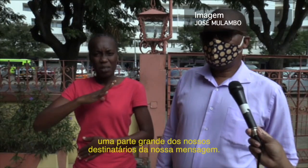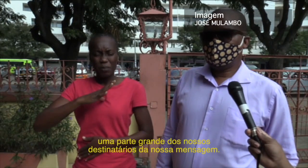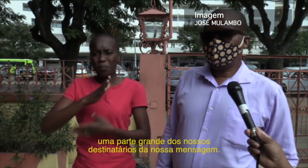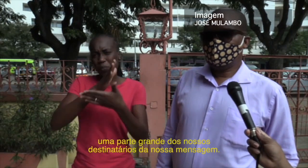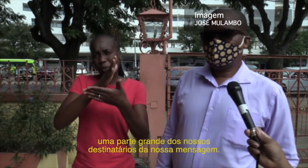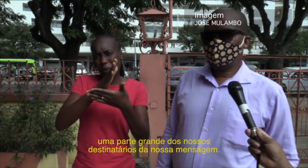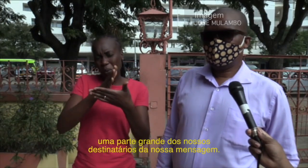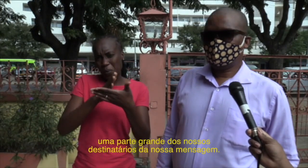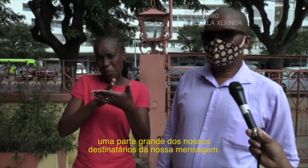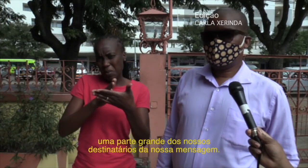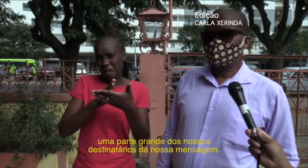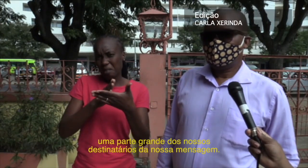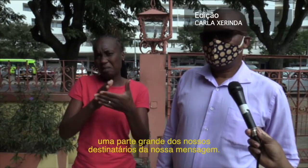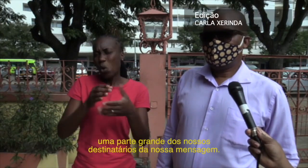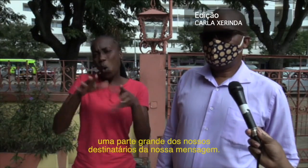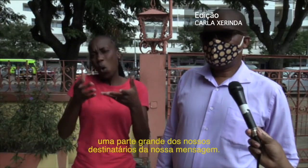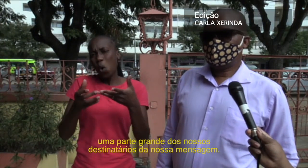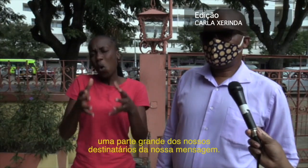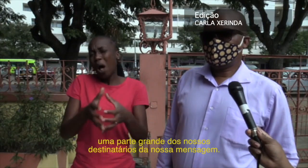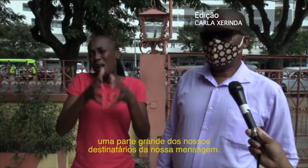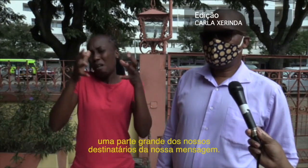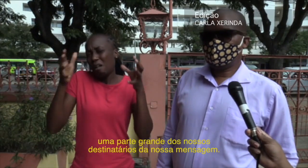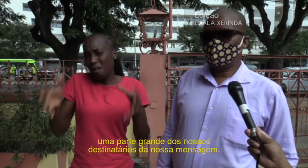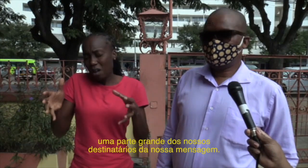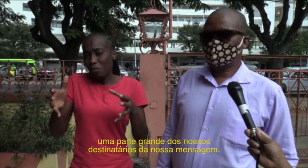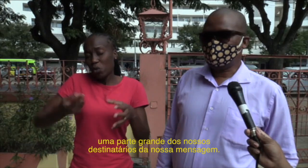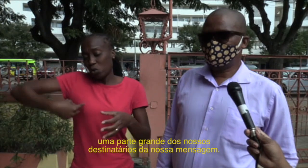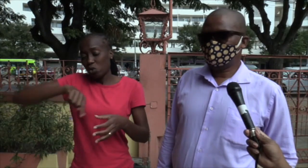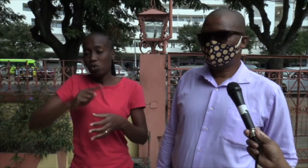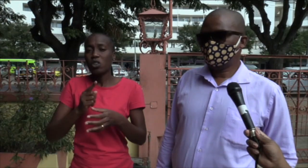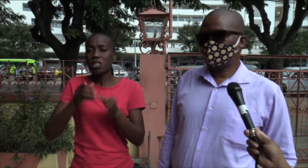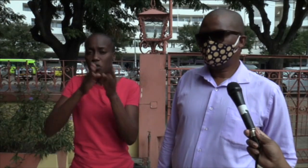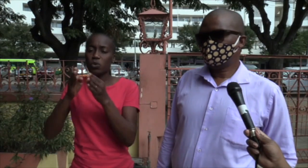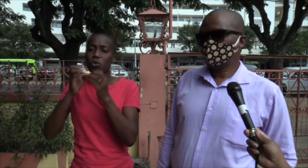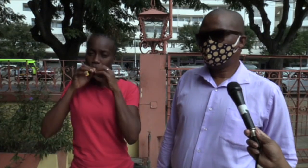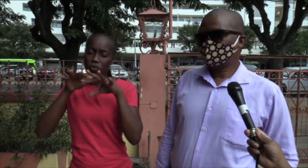parte grande dos nossos destinatários da nossa mensagem